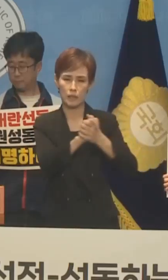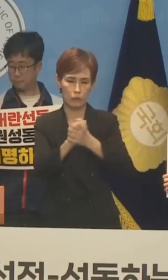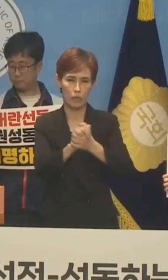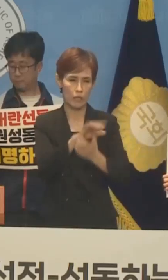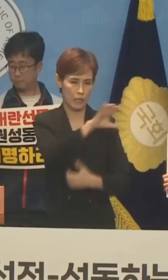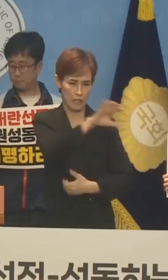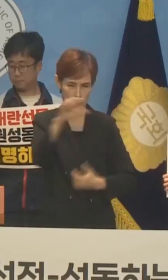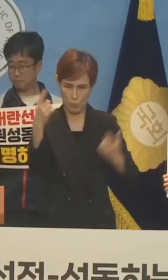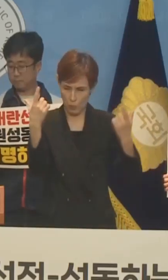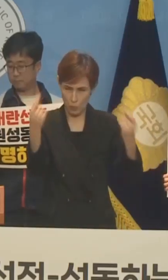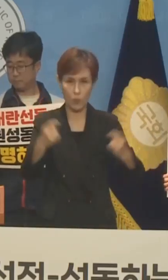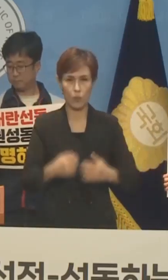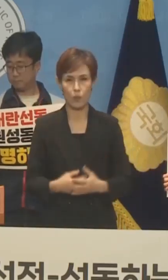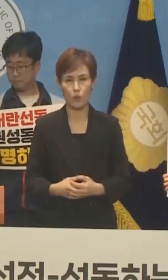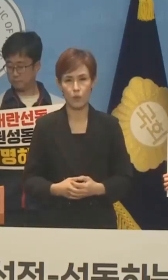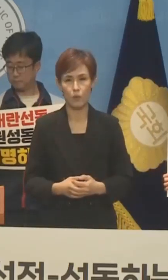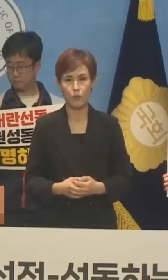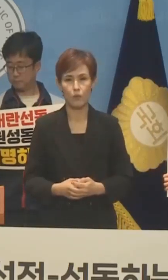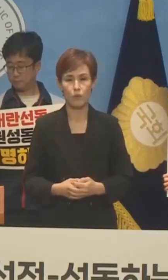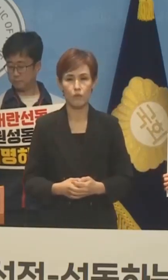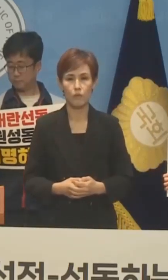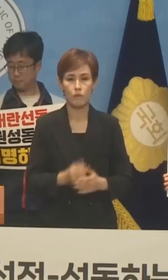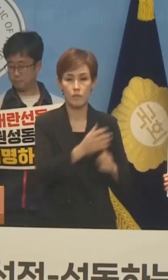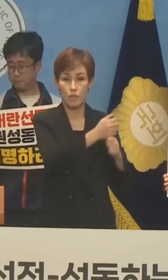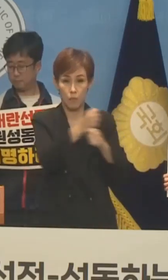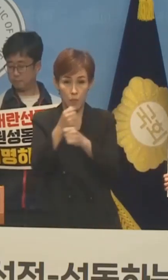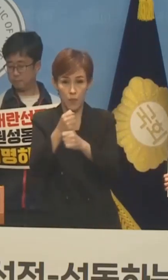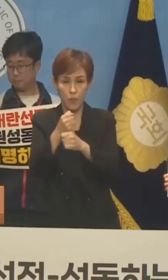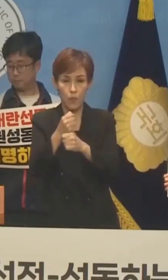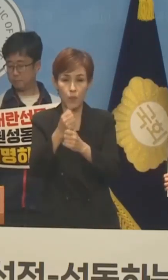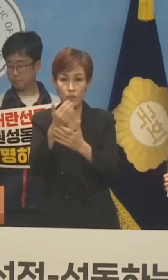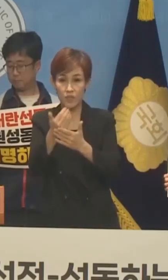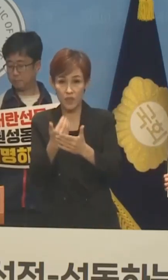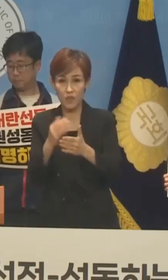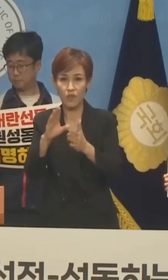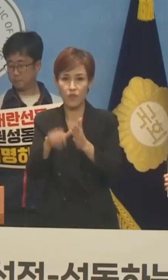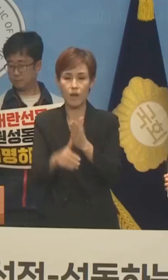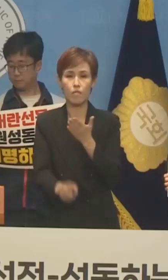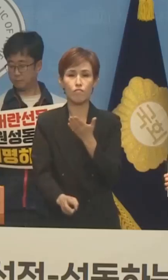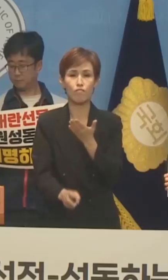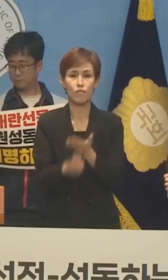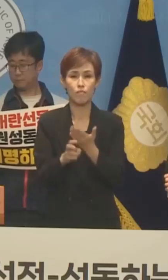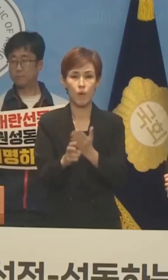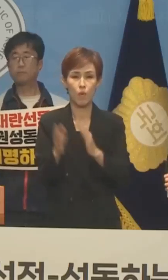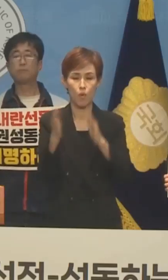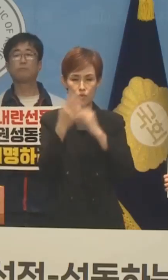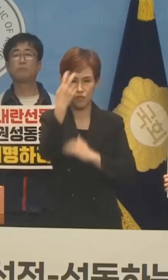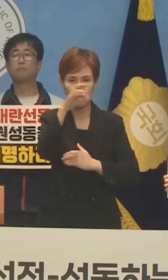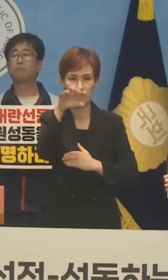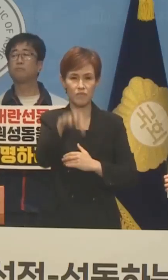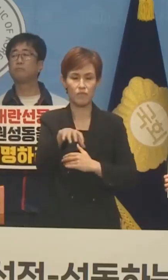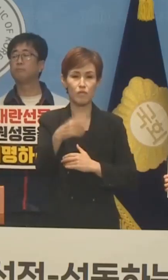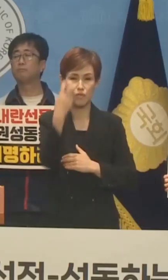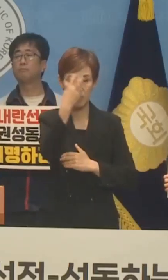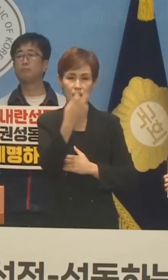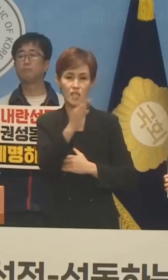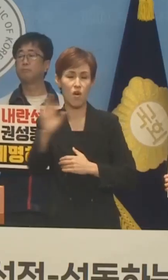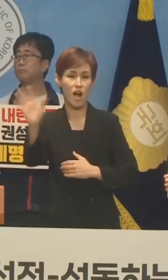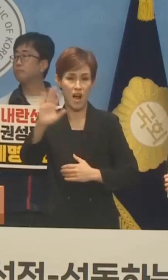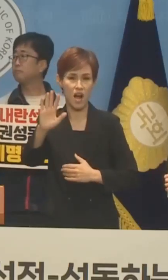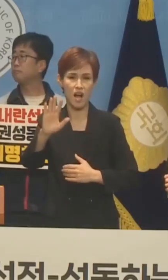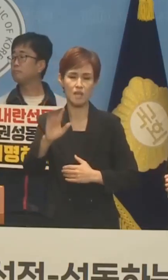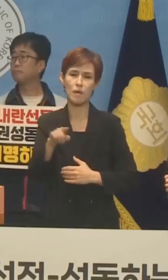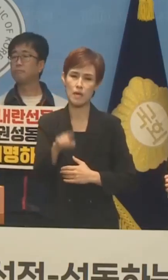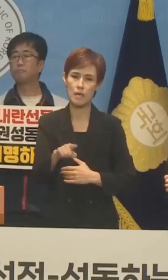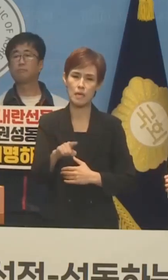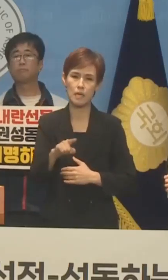있었기 때문입니다. 15일 체포 직전 불법적인 공수처 수사를 인정하는 것은 아니지만